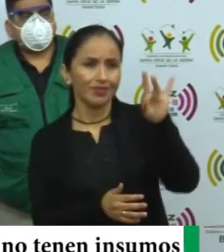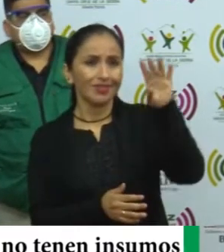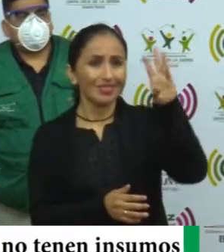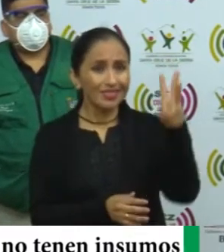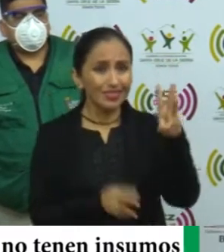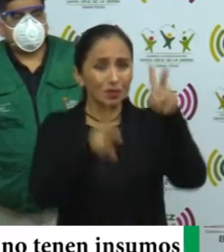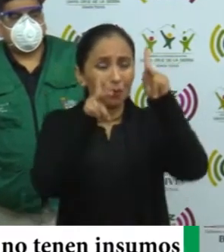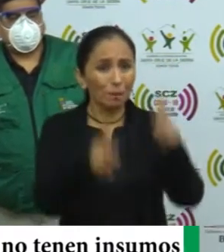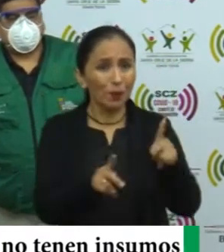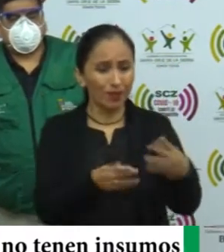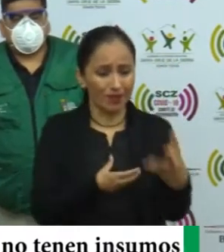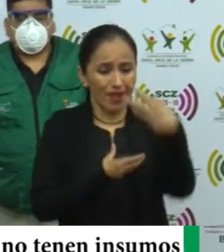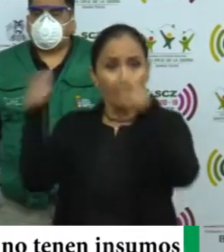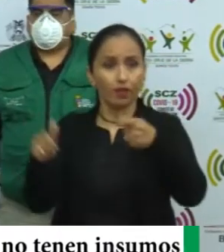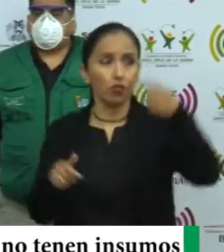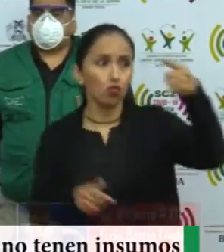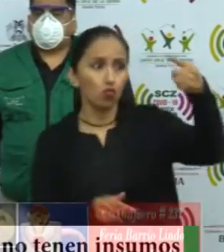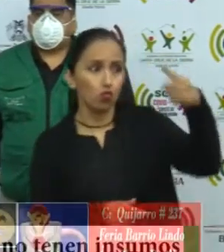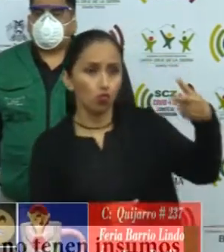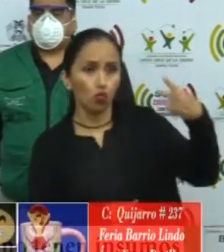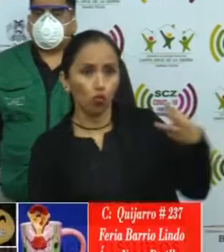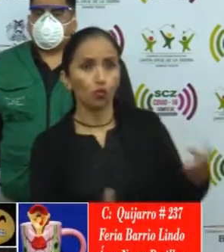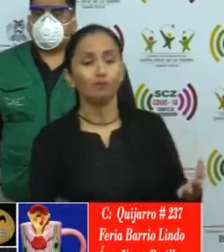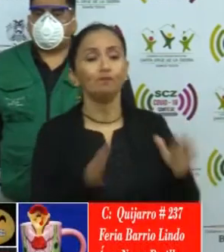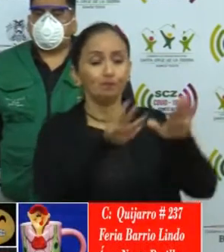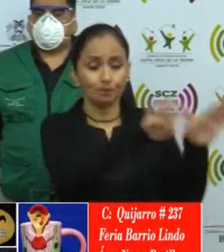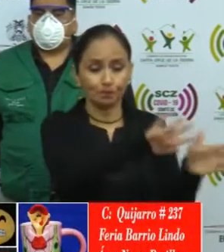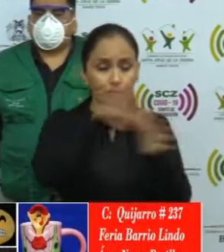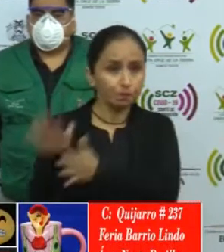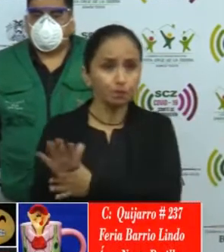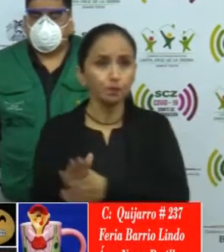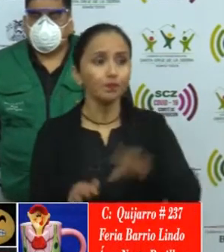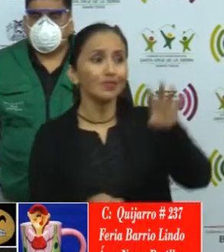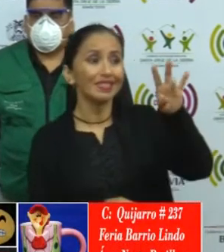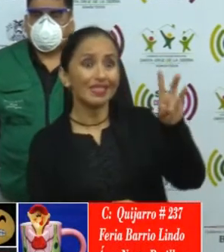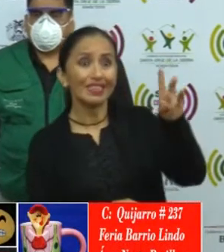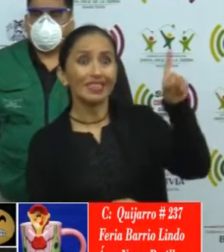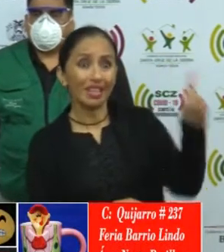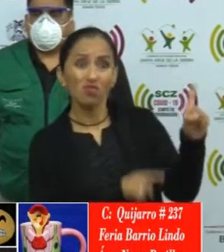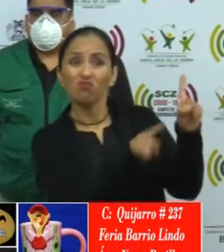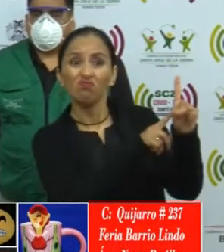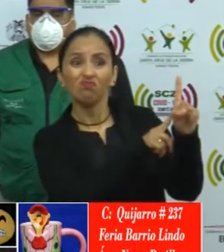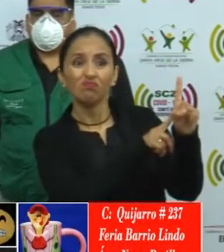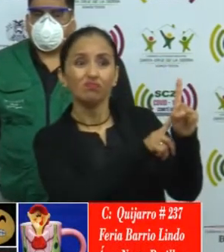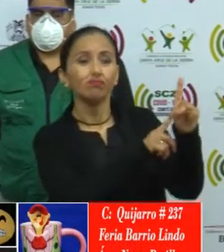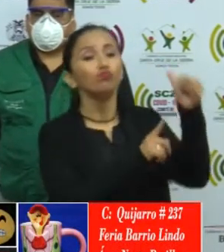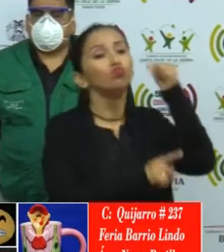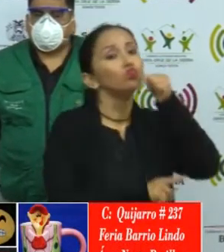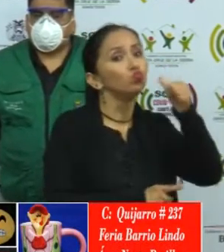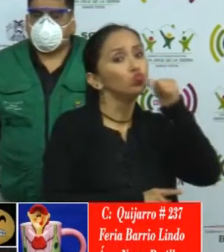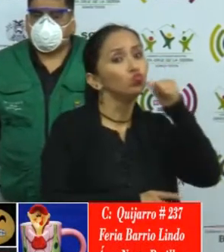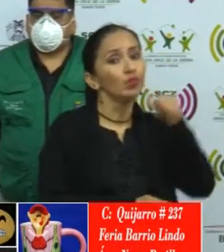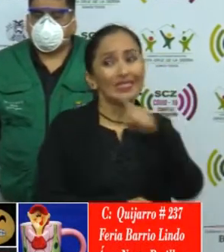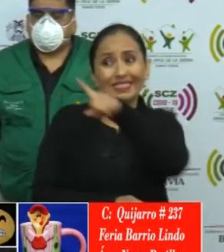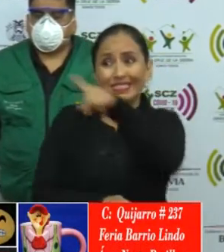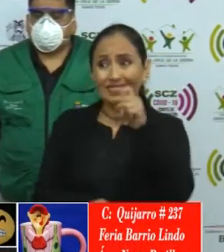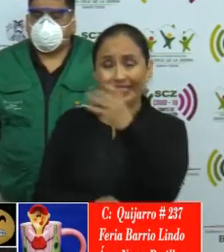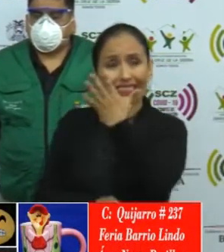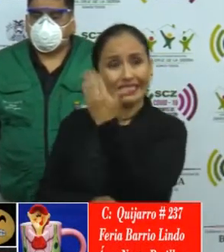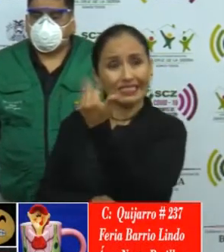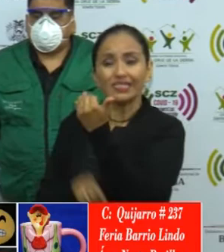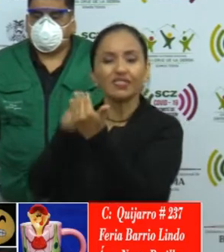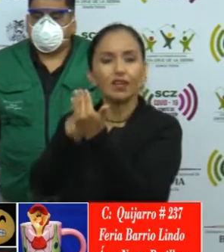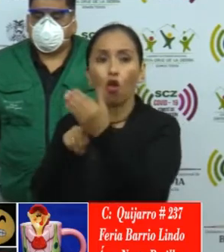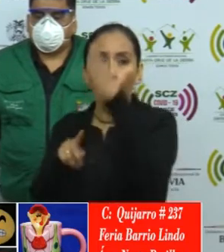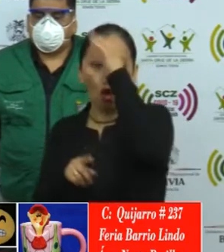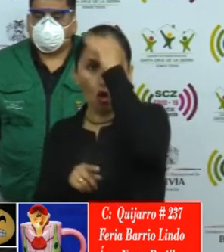14.486 casos activos. Distribución de casos por sexo, tenemos 71 casos del sexo femenino y 115 casos